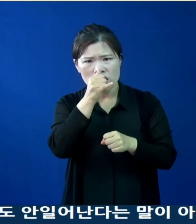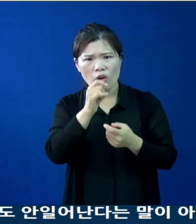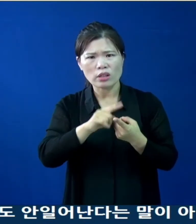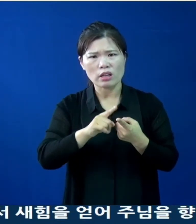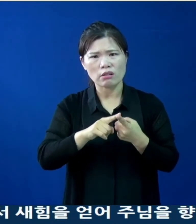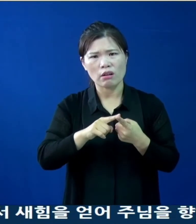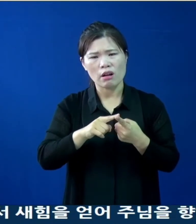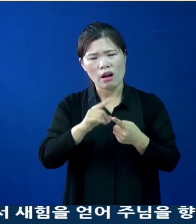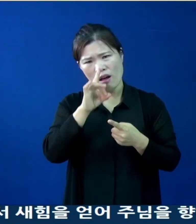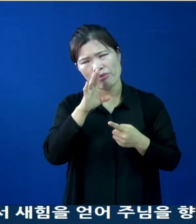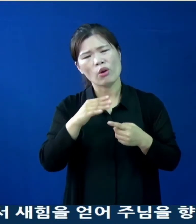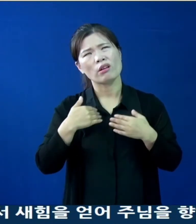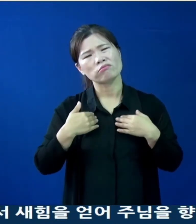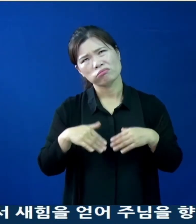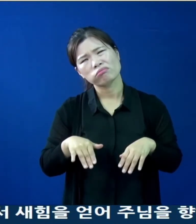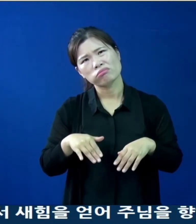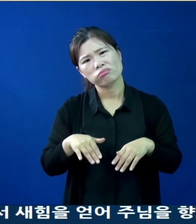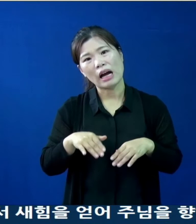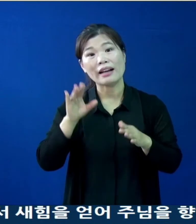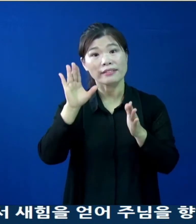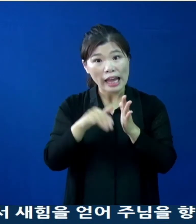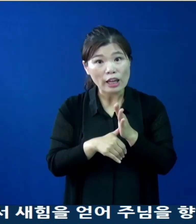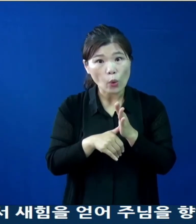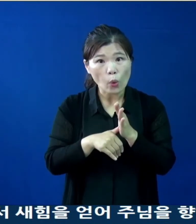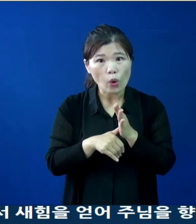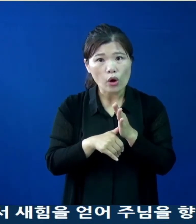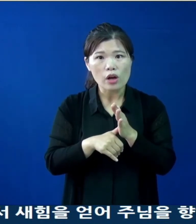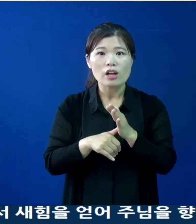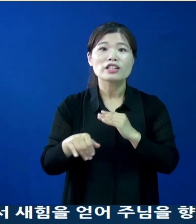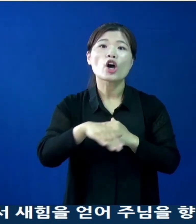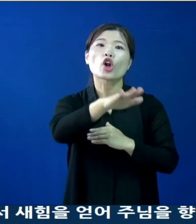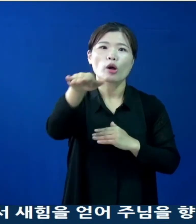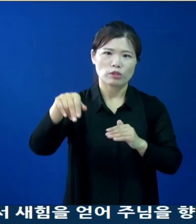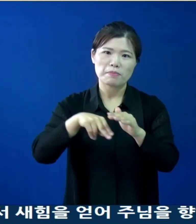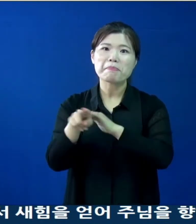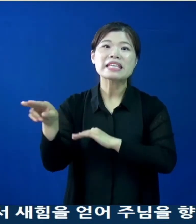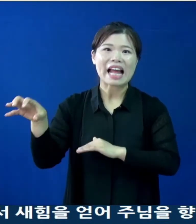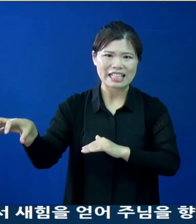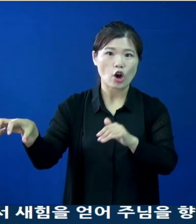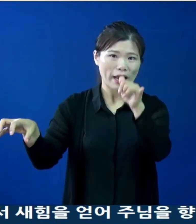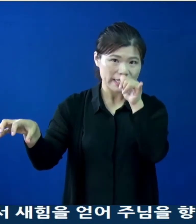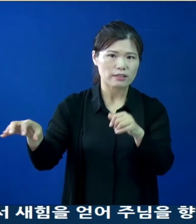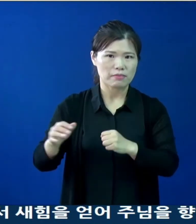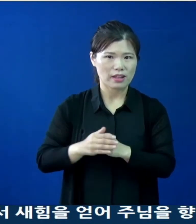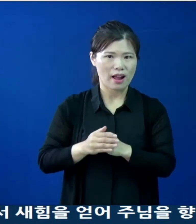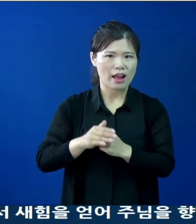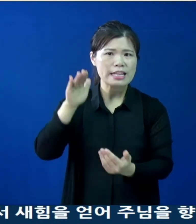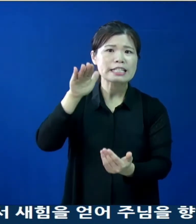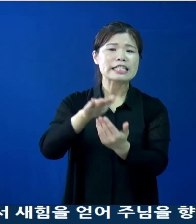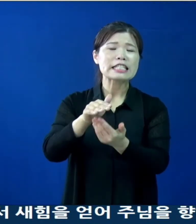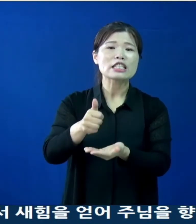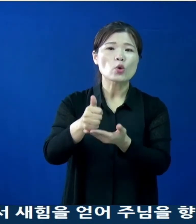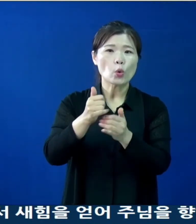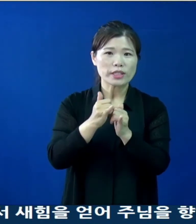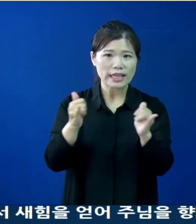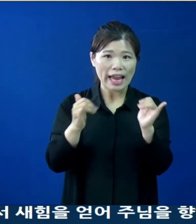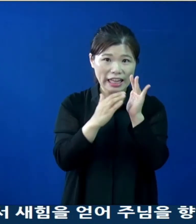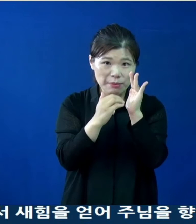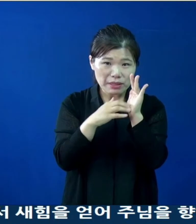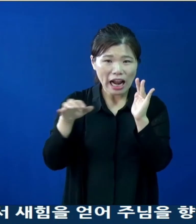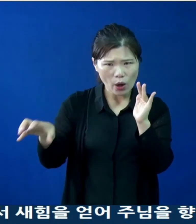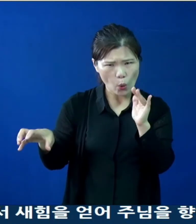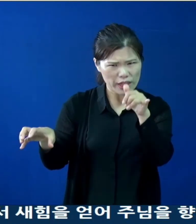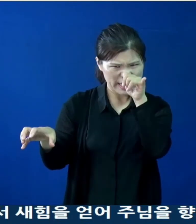때에도 여러분, 피난처가 있습니다. 지존자의 은밀한 곳이 있습니다.